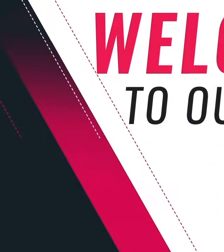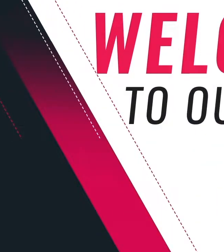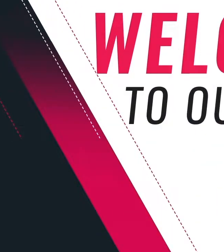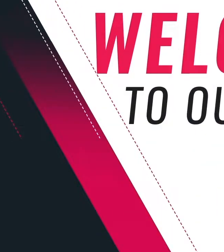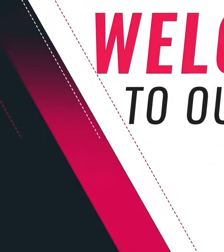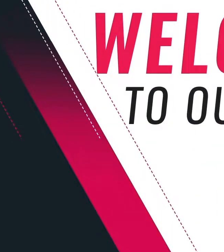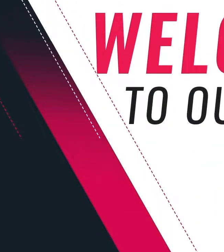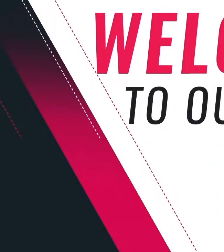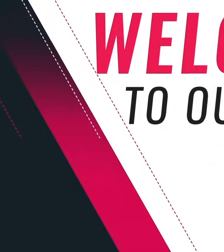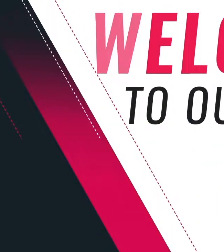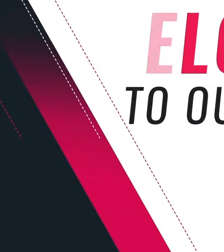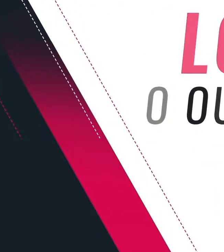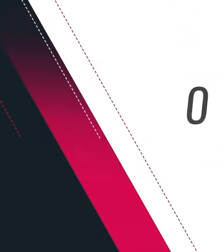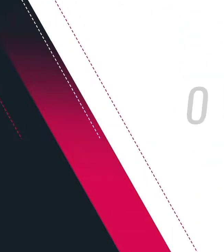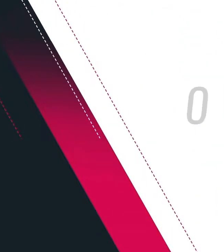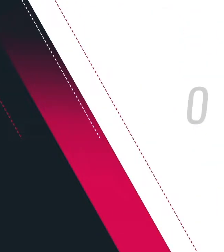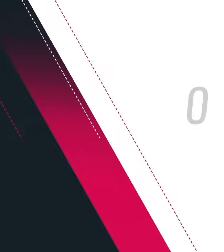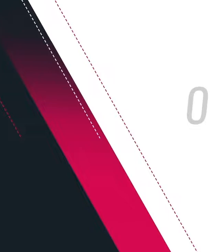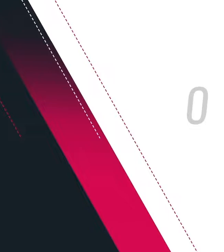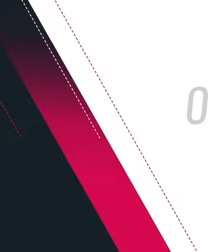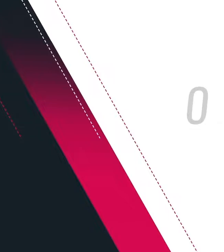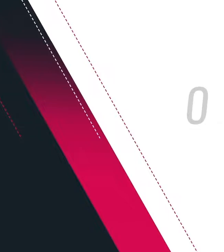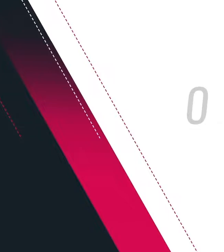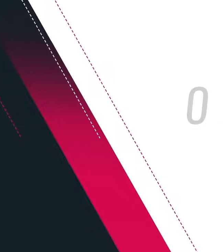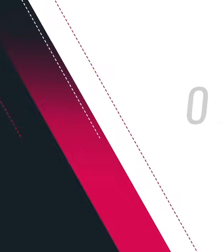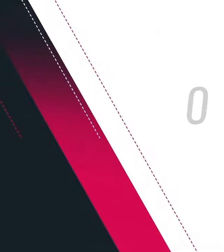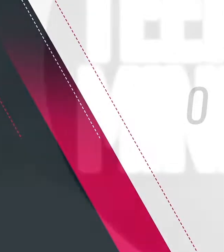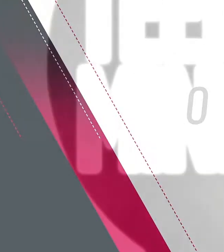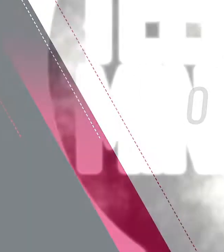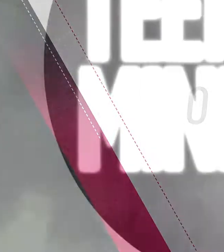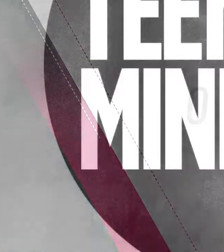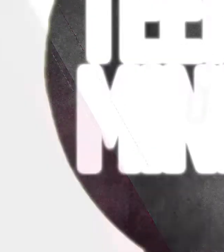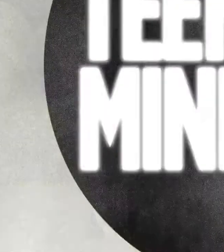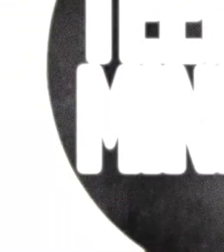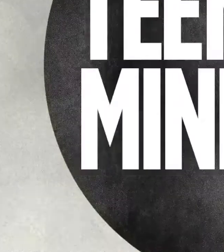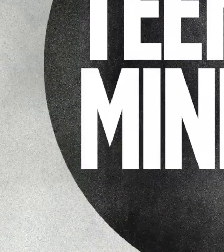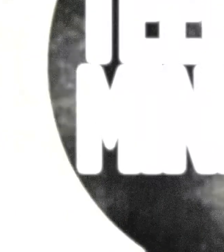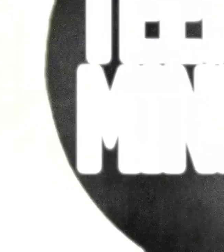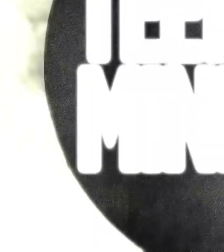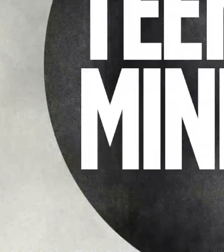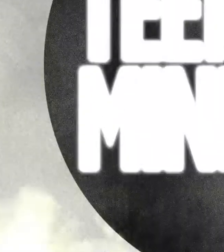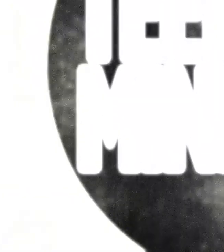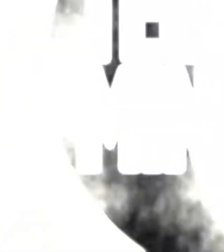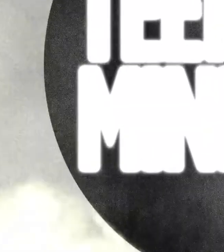Shaddai, uko na kile minadai, ulinipenda hata kama misifai.